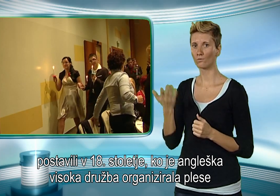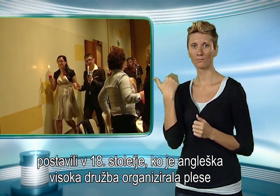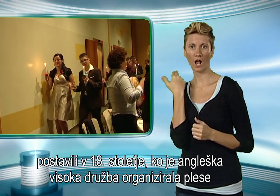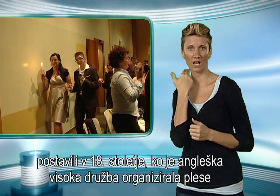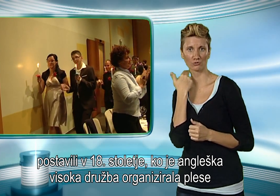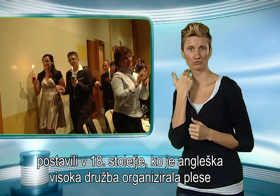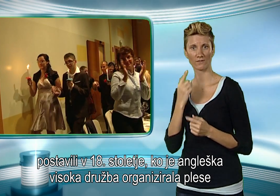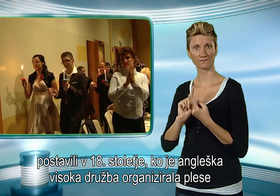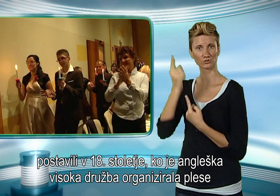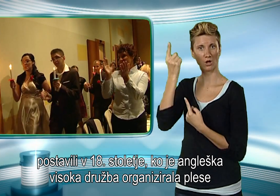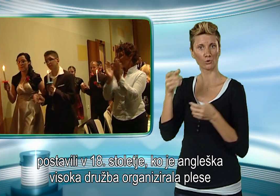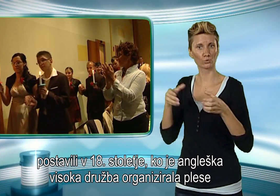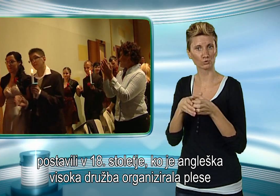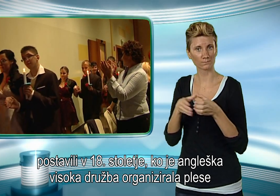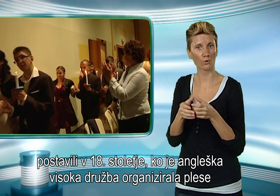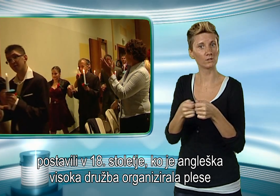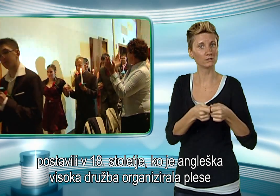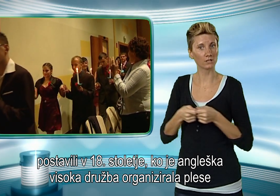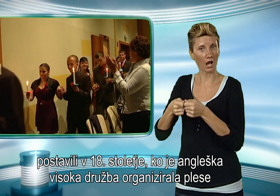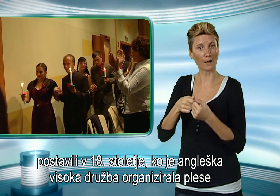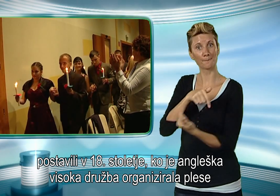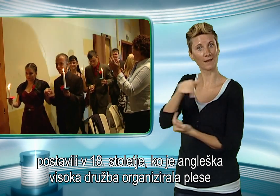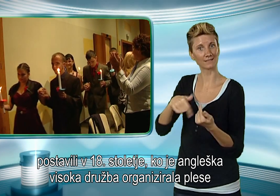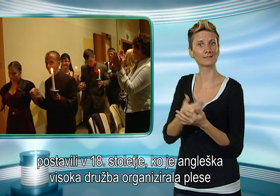se družili in spoznavali primerne bodoče partnerje.